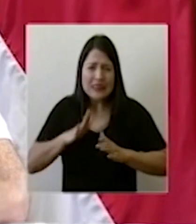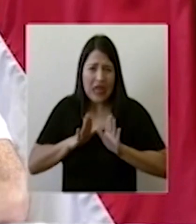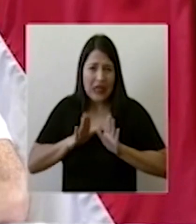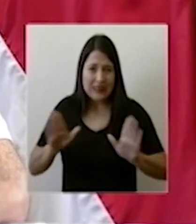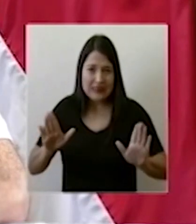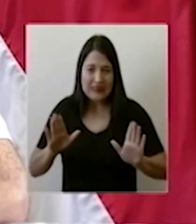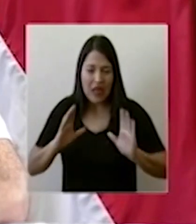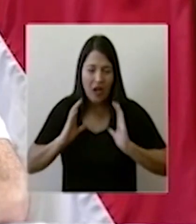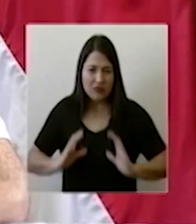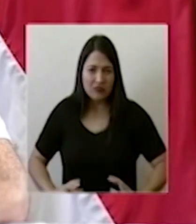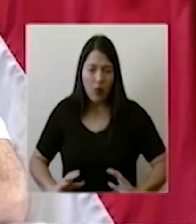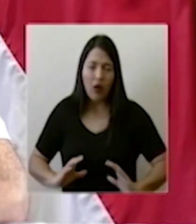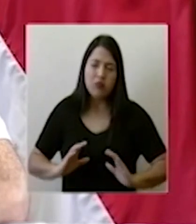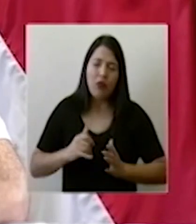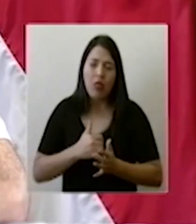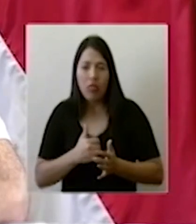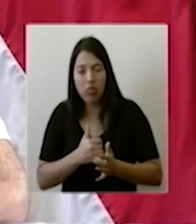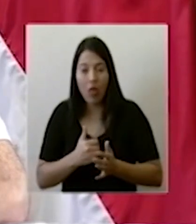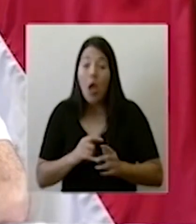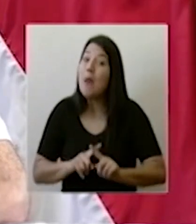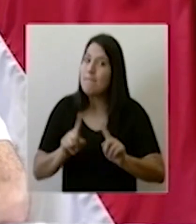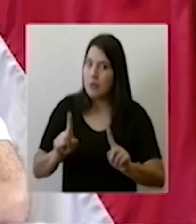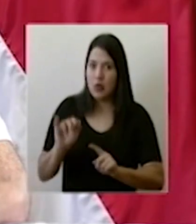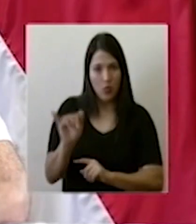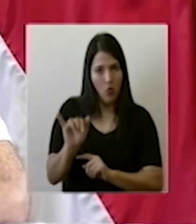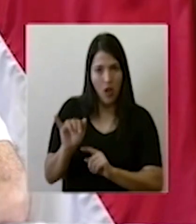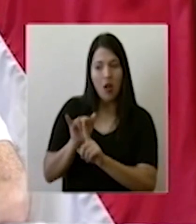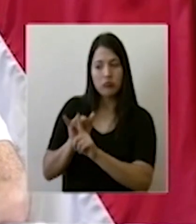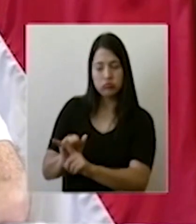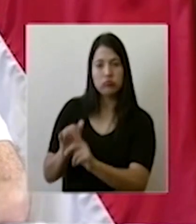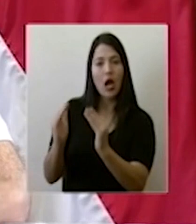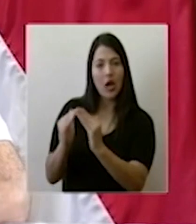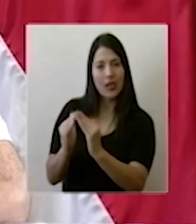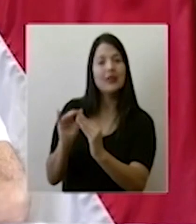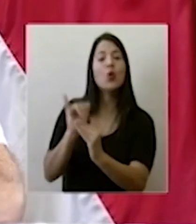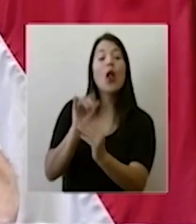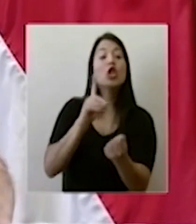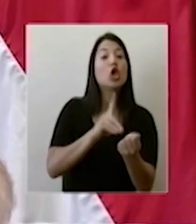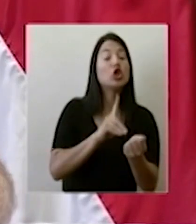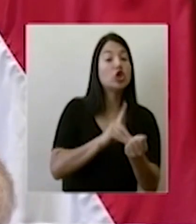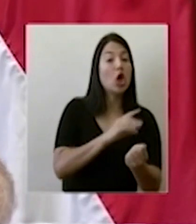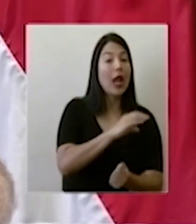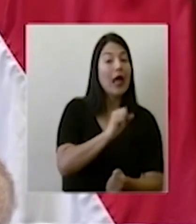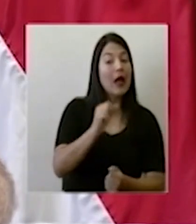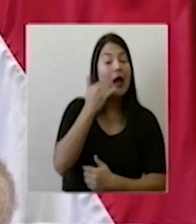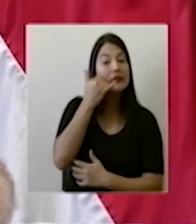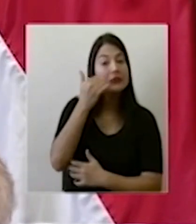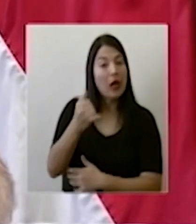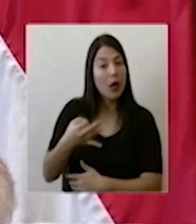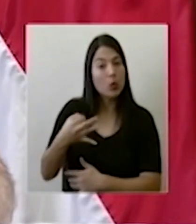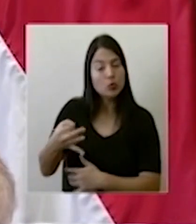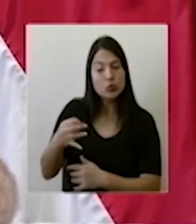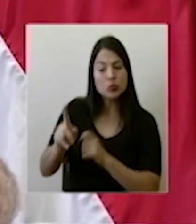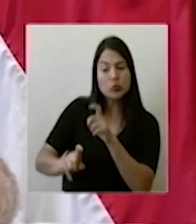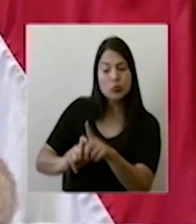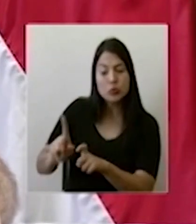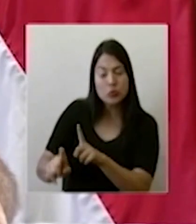aún en la casa se le da un seguimiento por parte de los residentes de la caja. Si son niños,